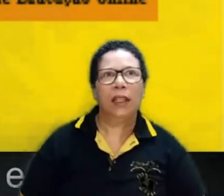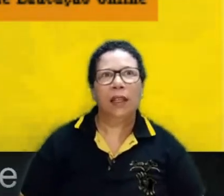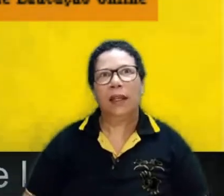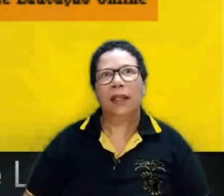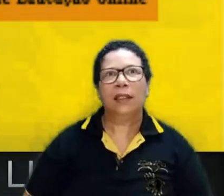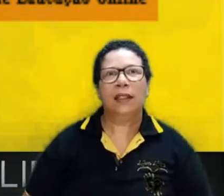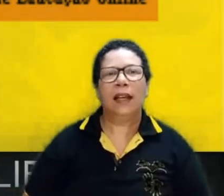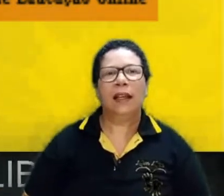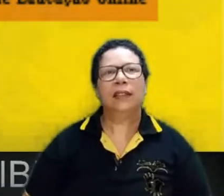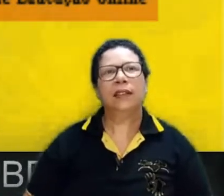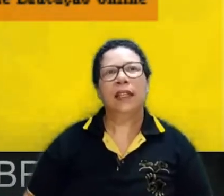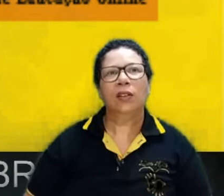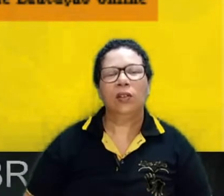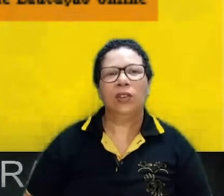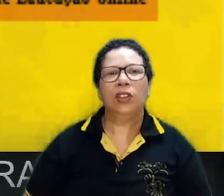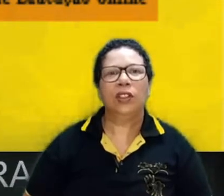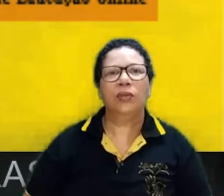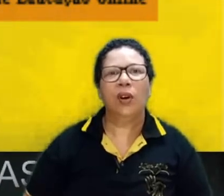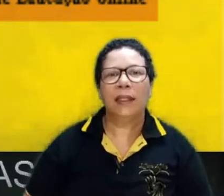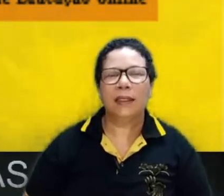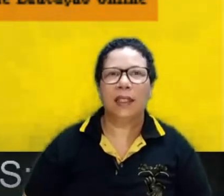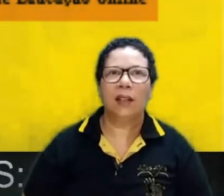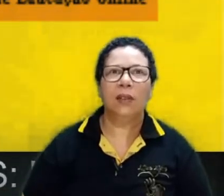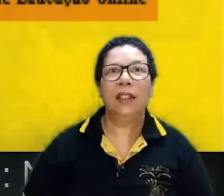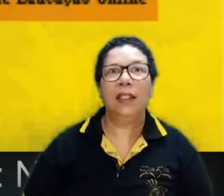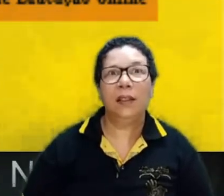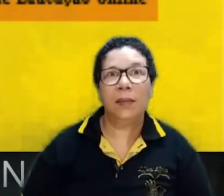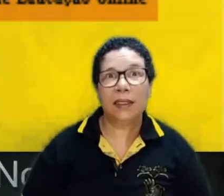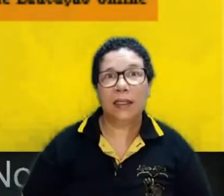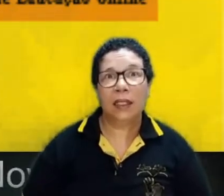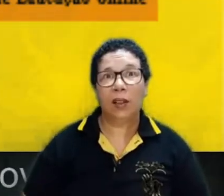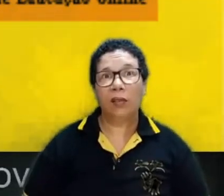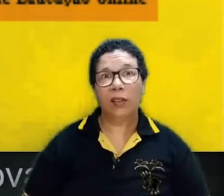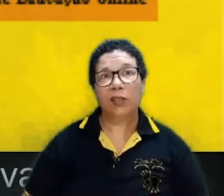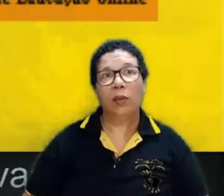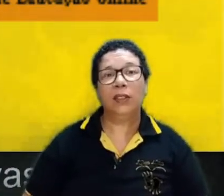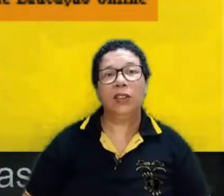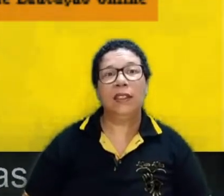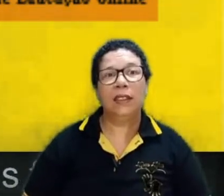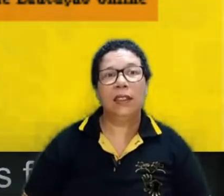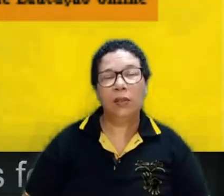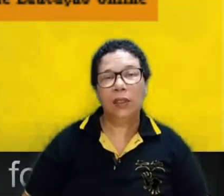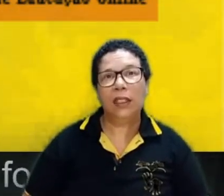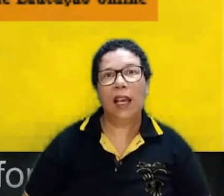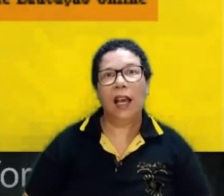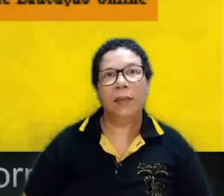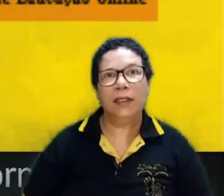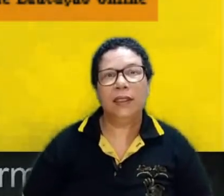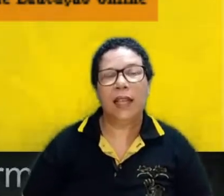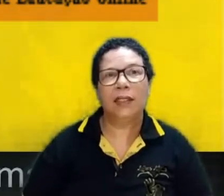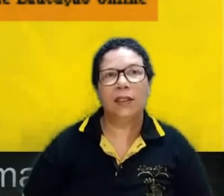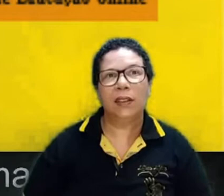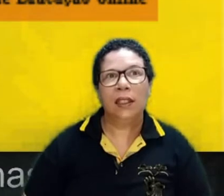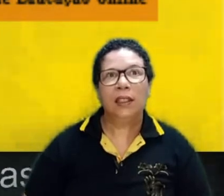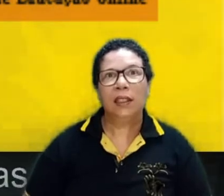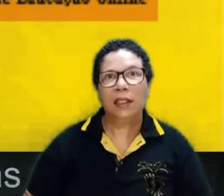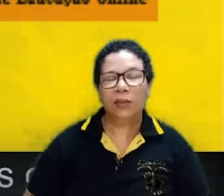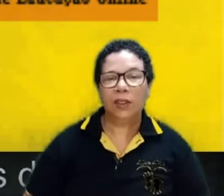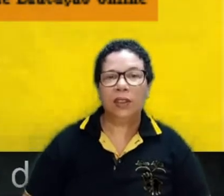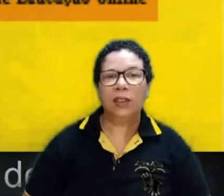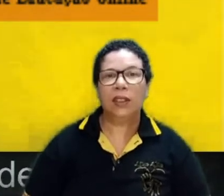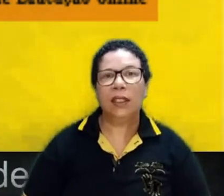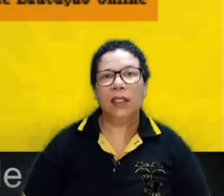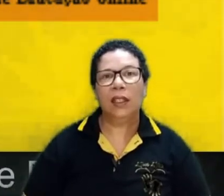o tema da tecnologia de informação e Libras, novas formas de ensino e aprendizagem, tendo